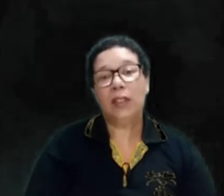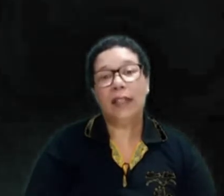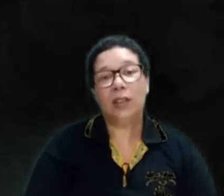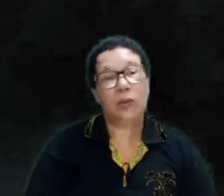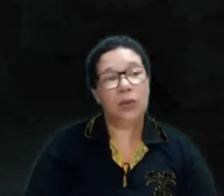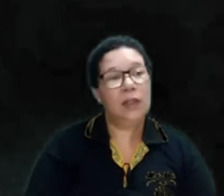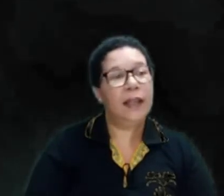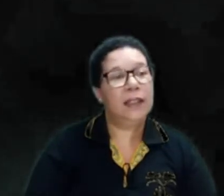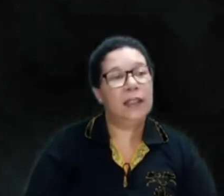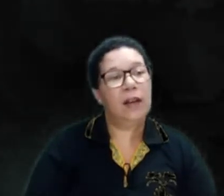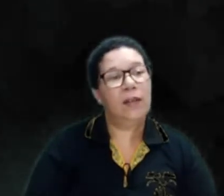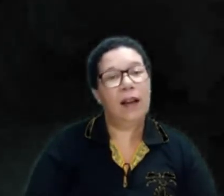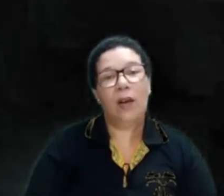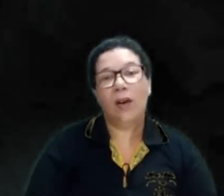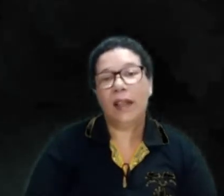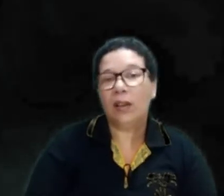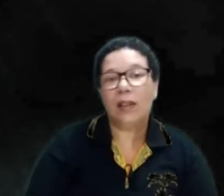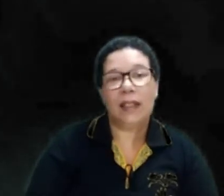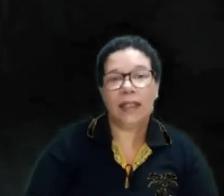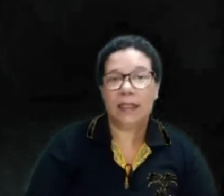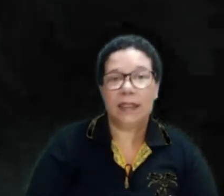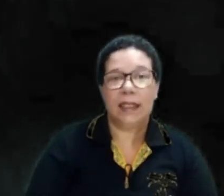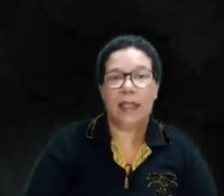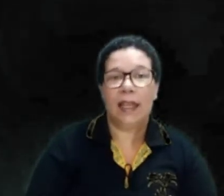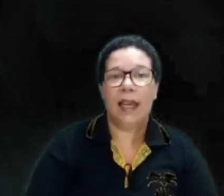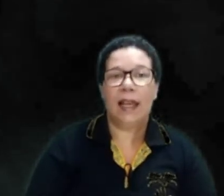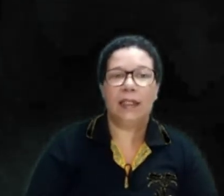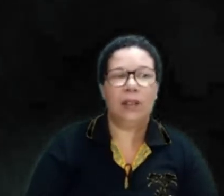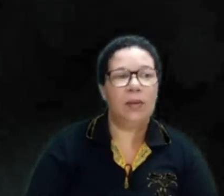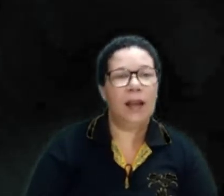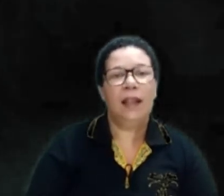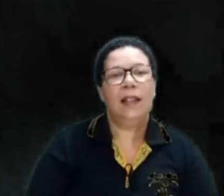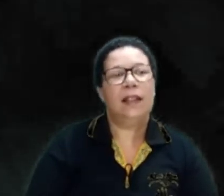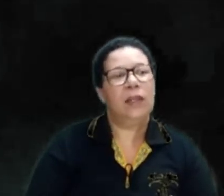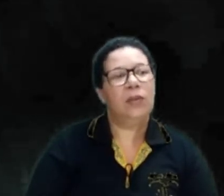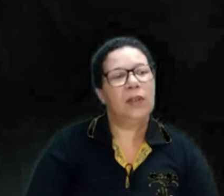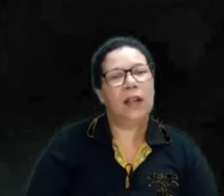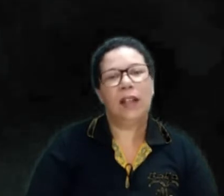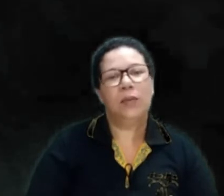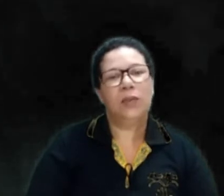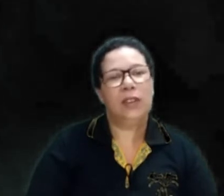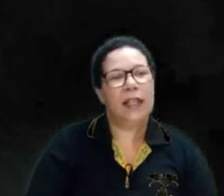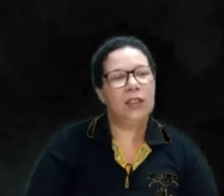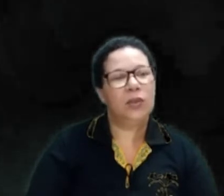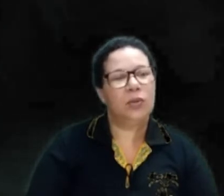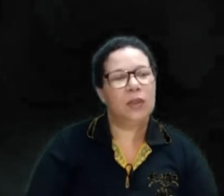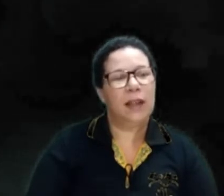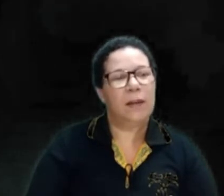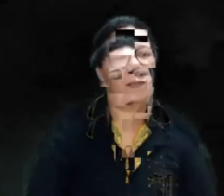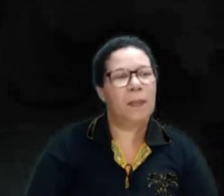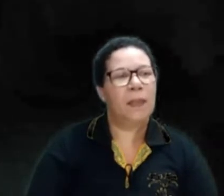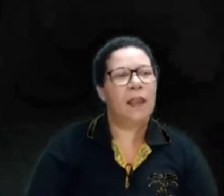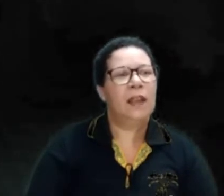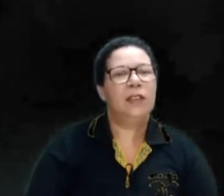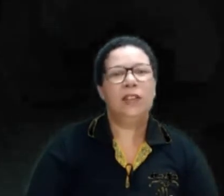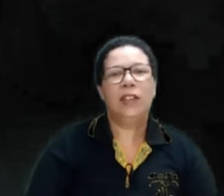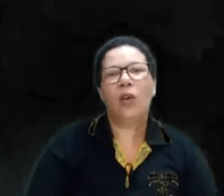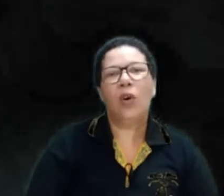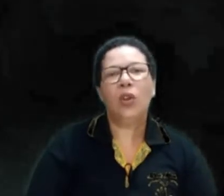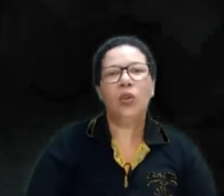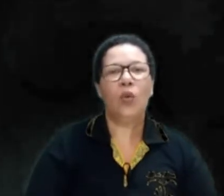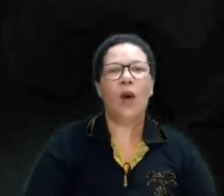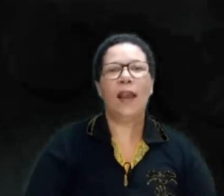da comunidade surda. Então, a correta é o que? A letra C. É a língua natural da comunidade surda.